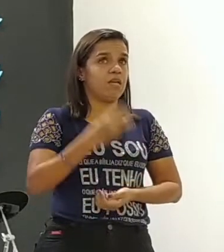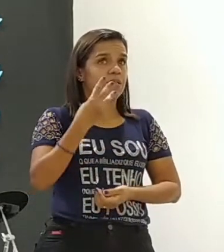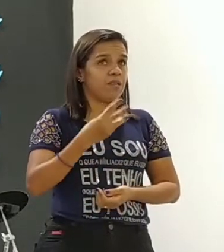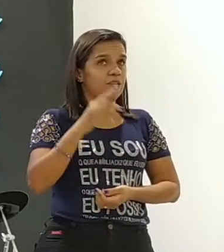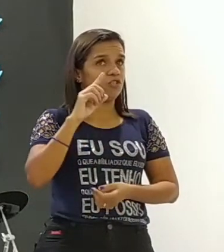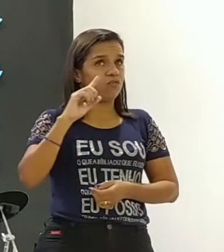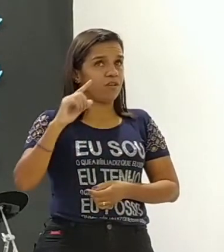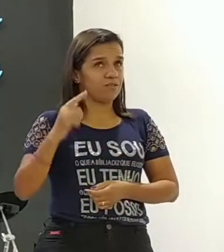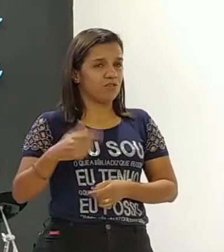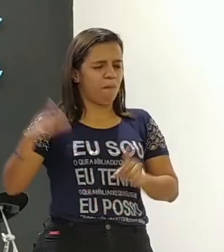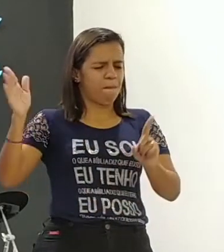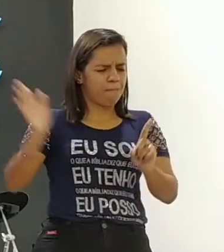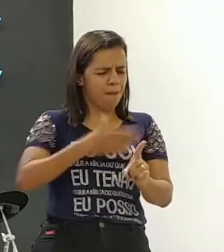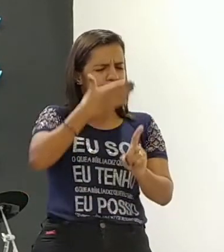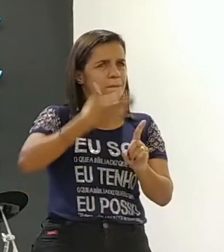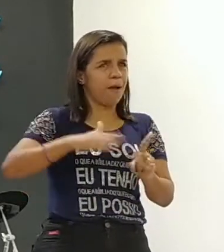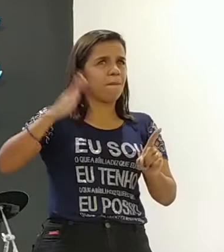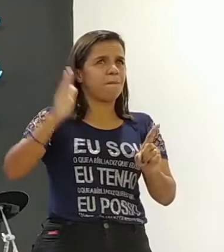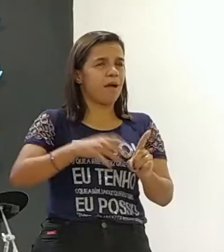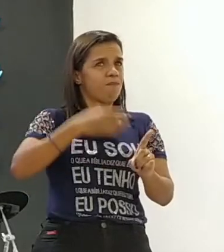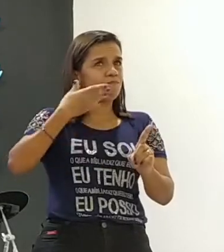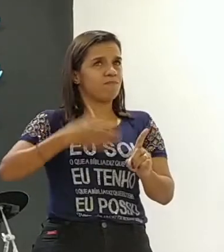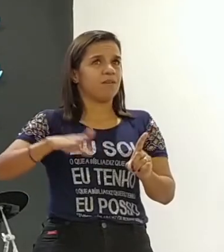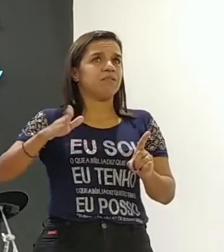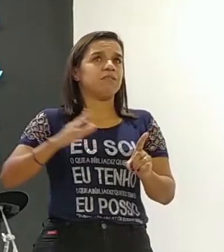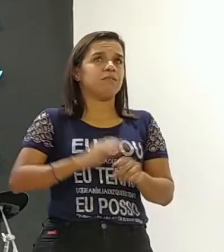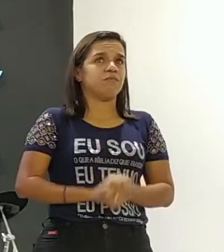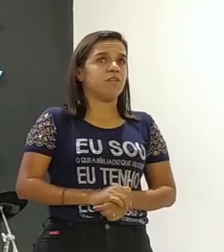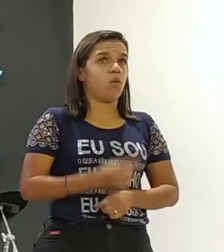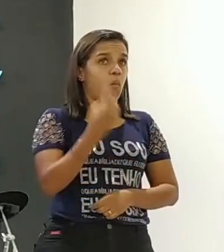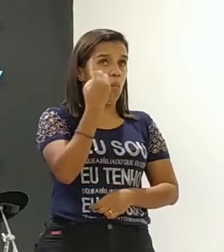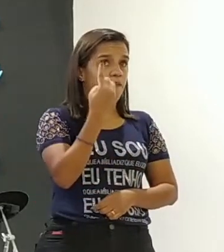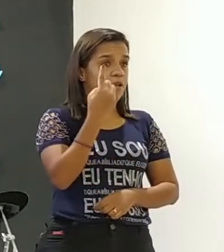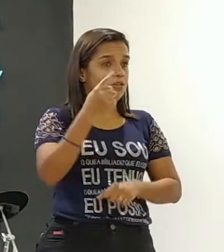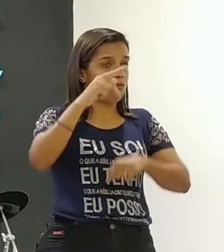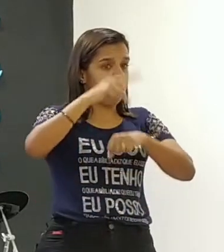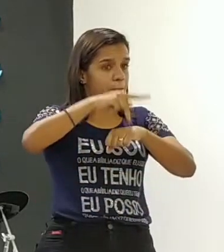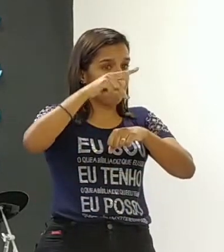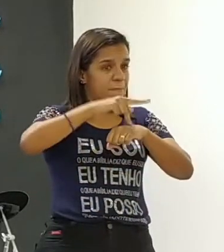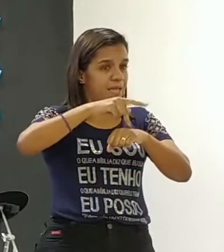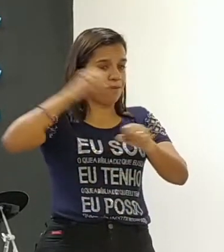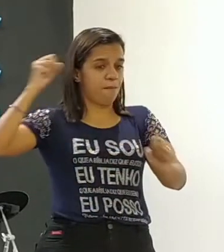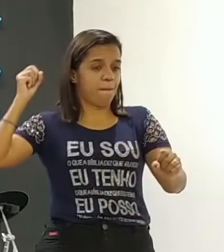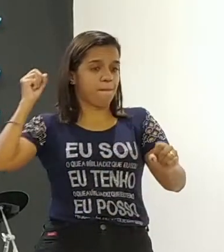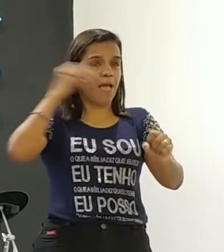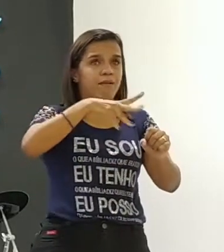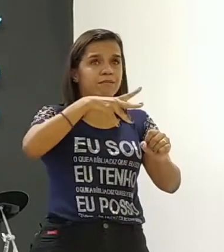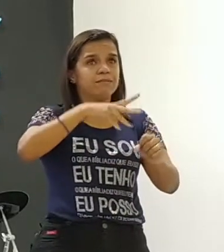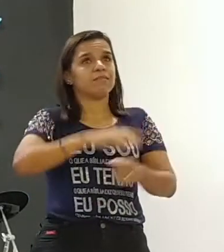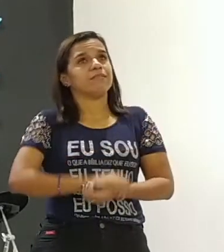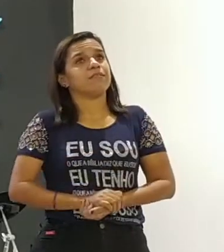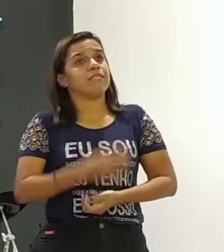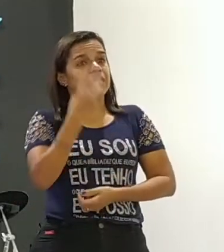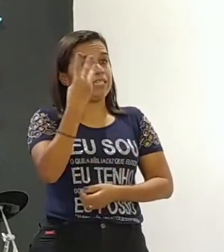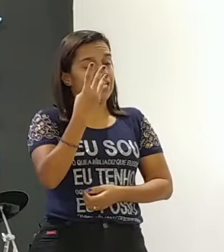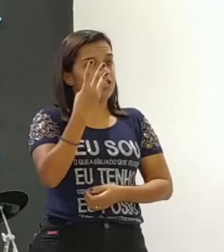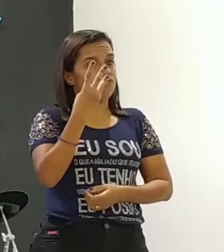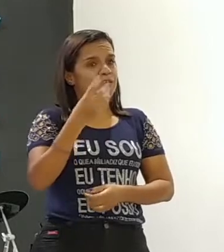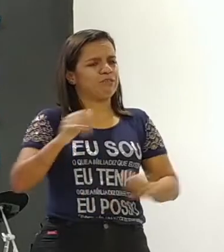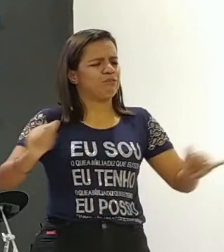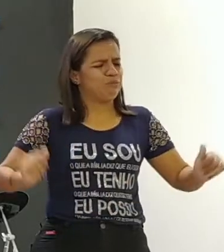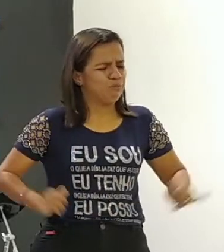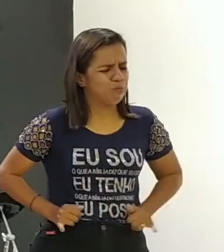3 vezes fui açoitado com varas, uma vez fui apedrejado, 3 vezes